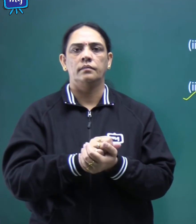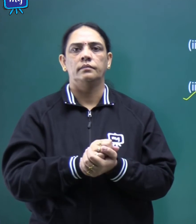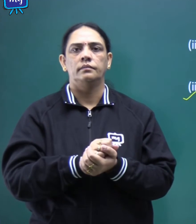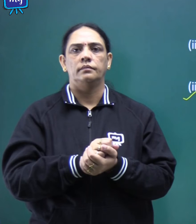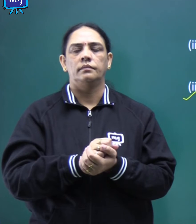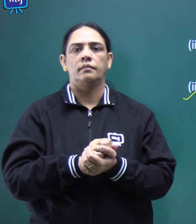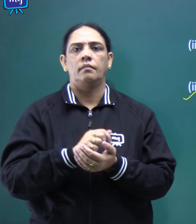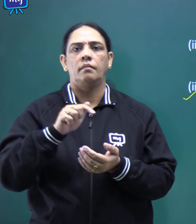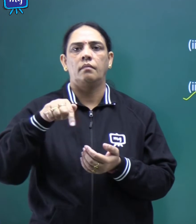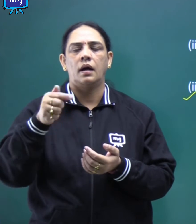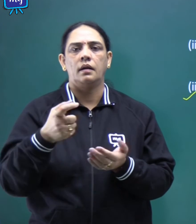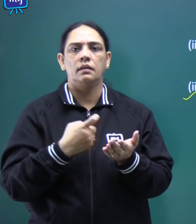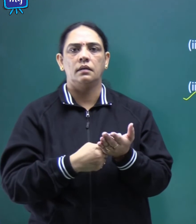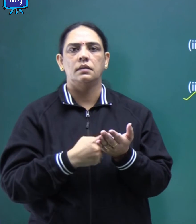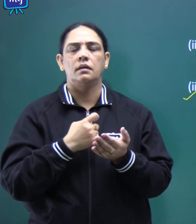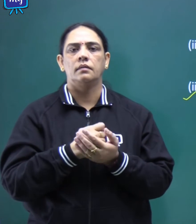बाहरी त्रिज्या